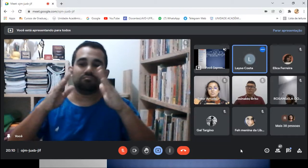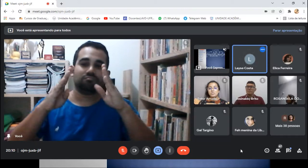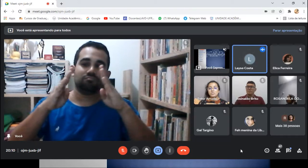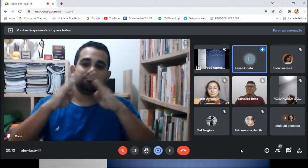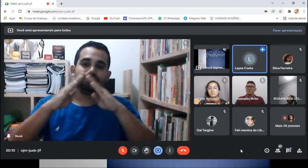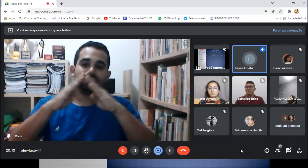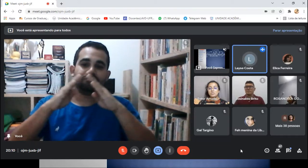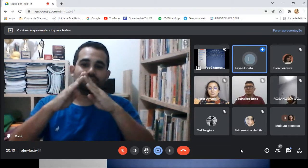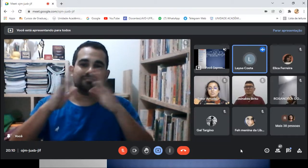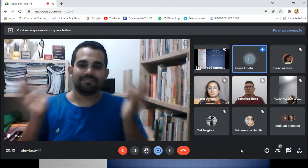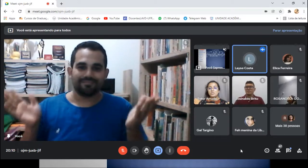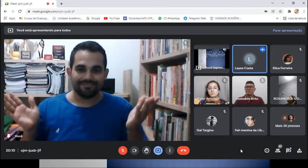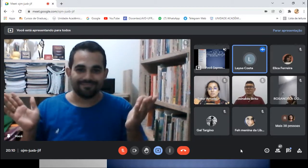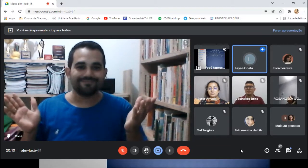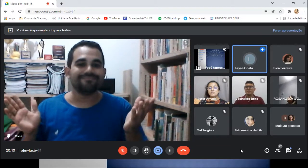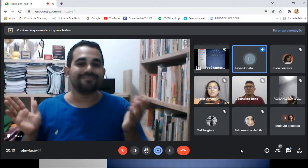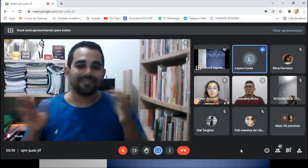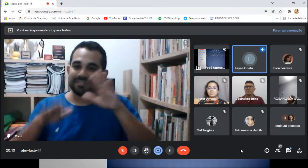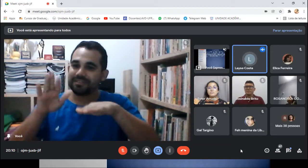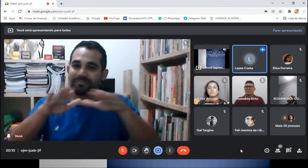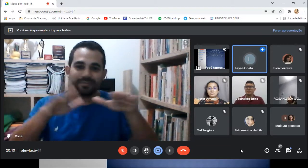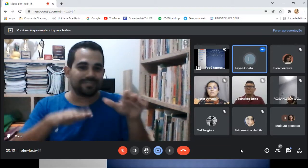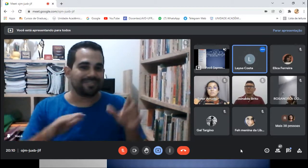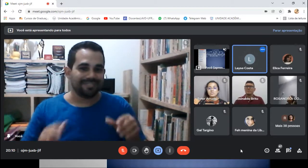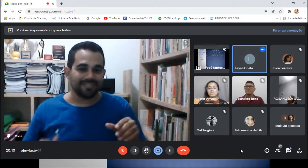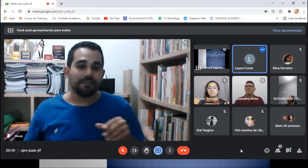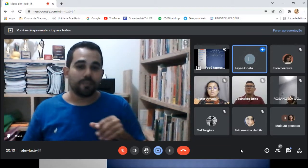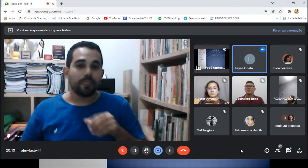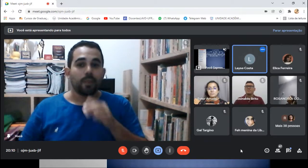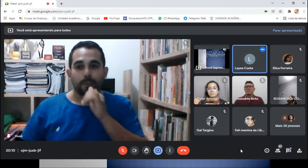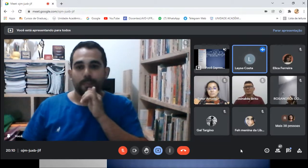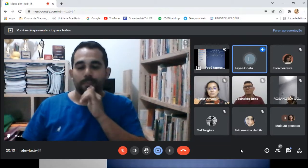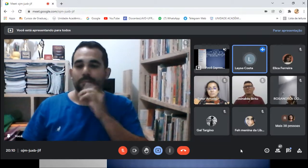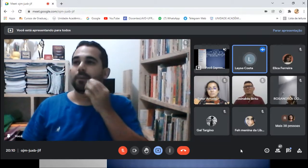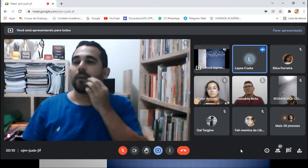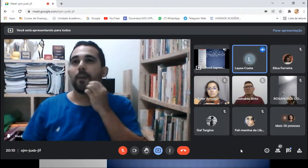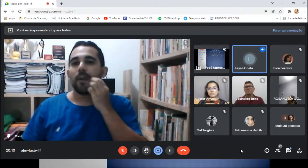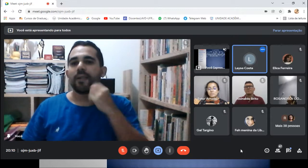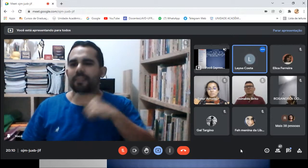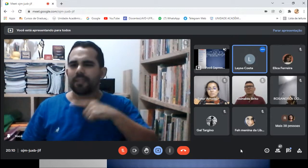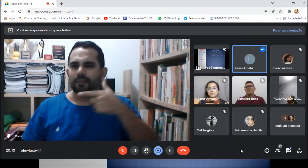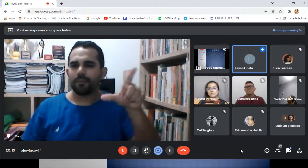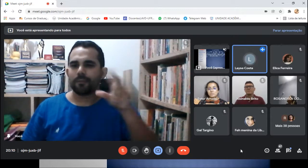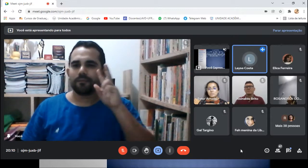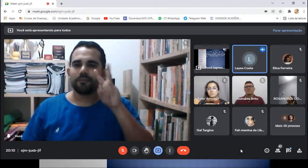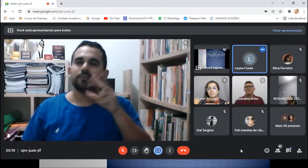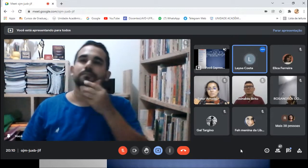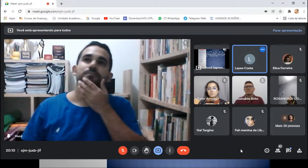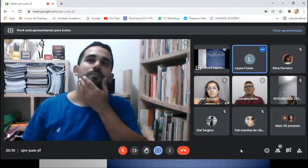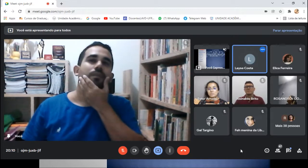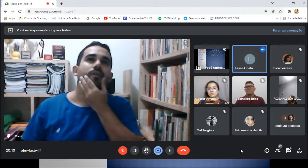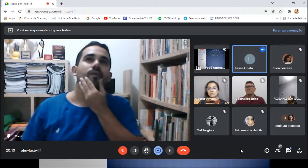do modo, do jeito de cada sinalizante. Okay? Então, há essa variação. Por exemplo, temos um